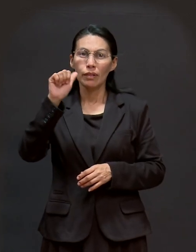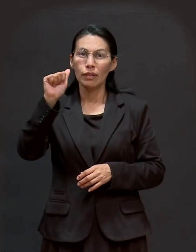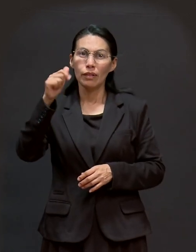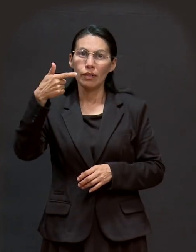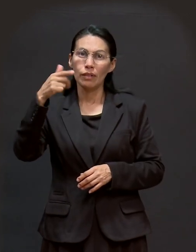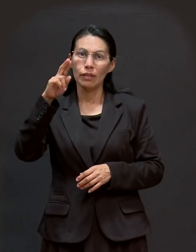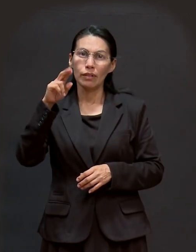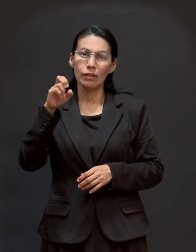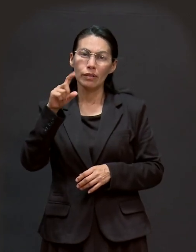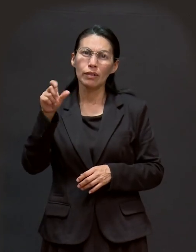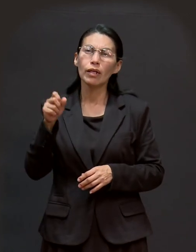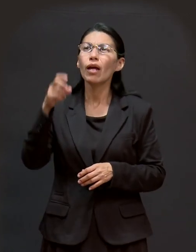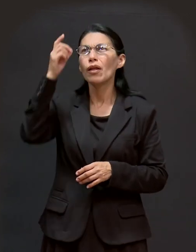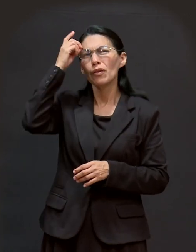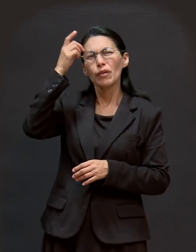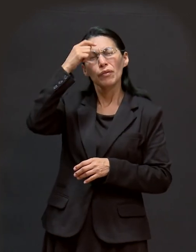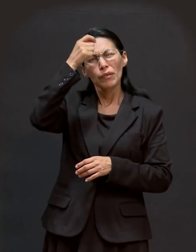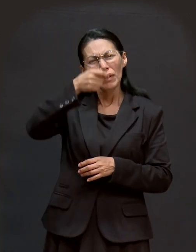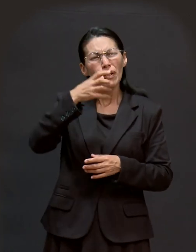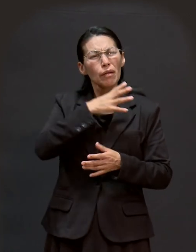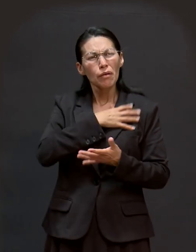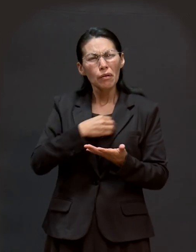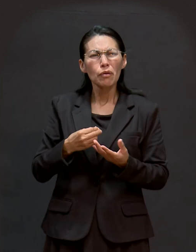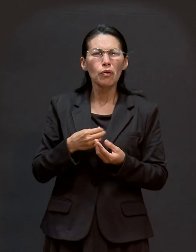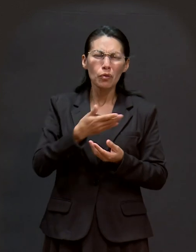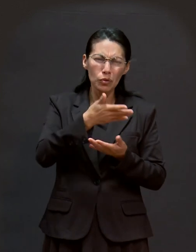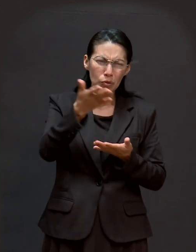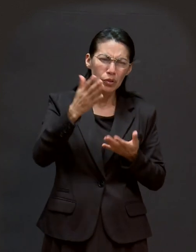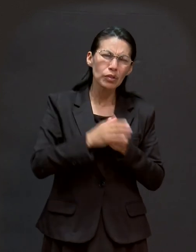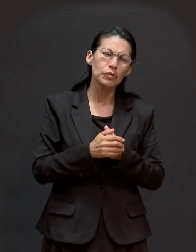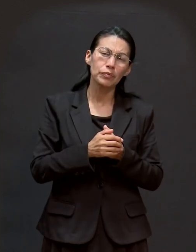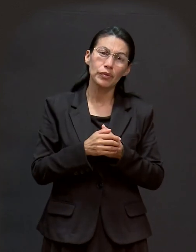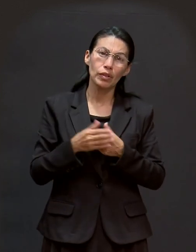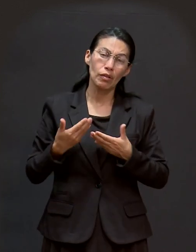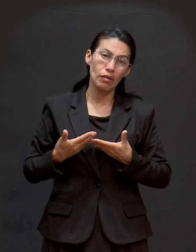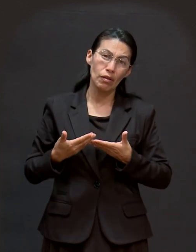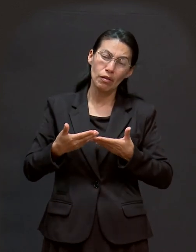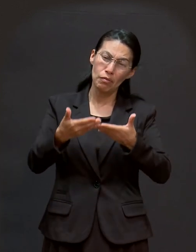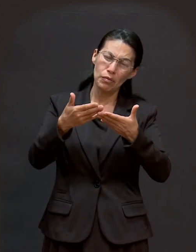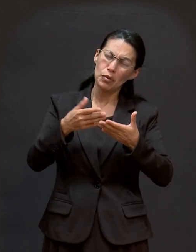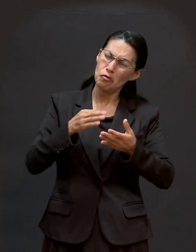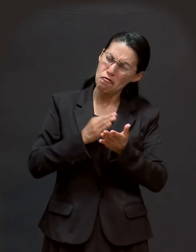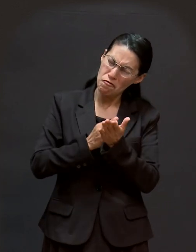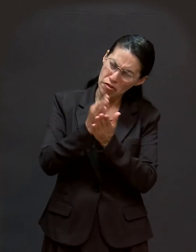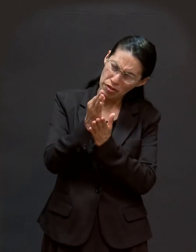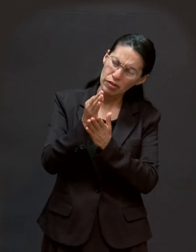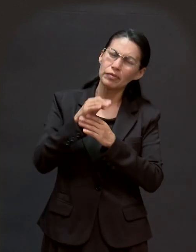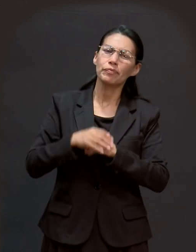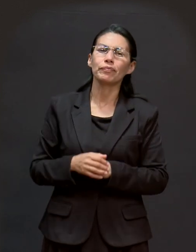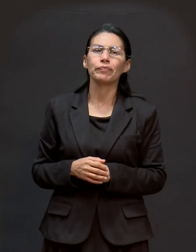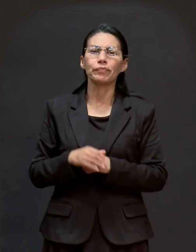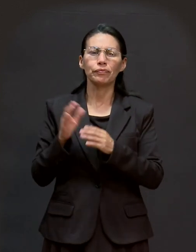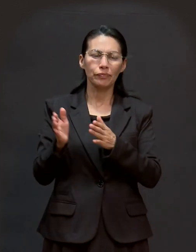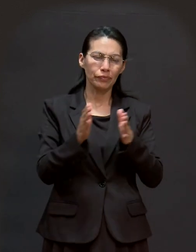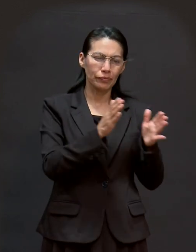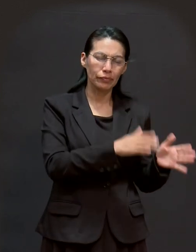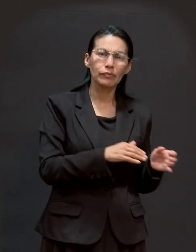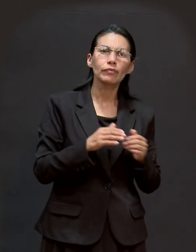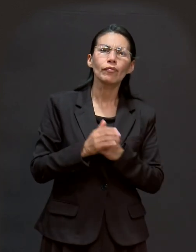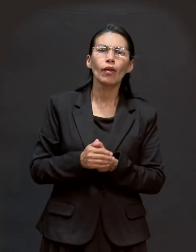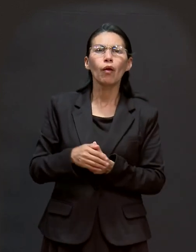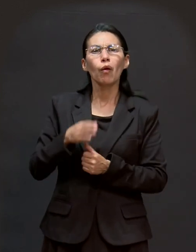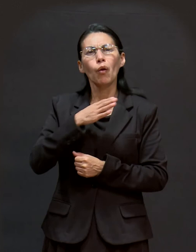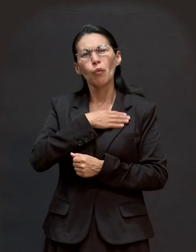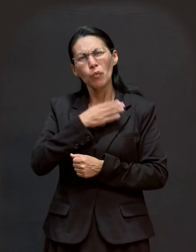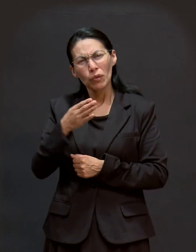fortalezca su fe y sigan por el camino hacia el canal celestial graciela jiménez buenas noches